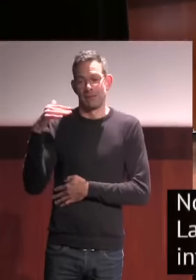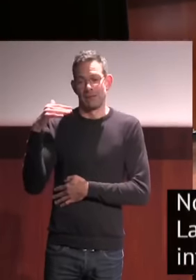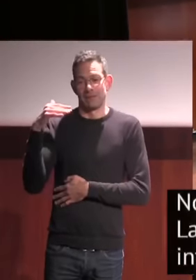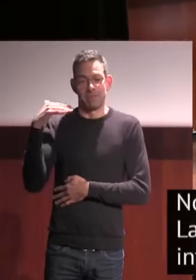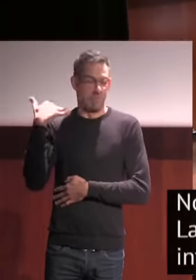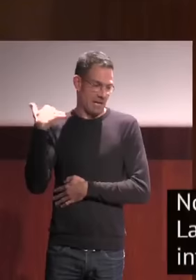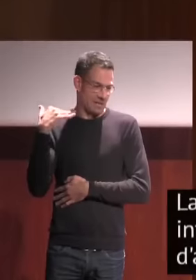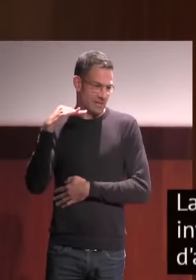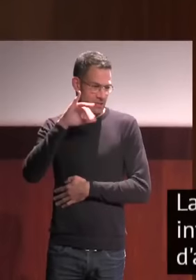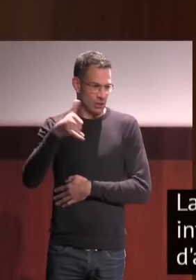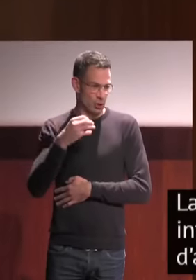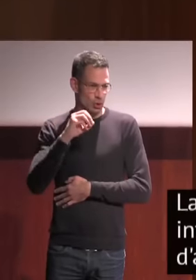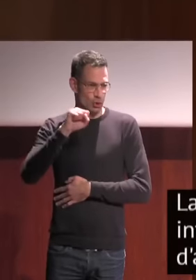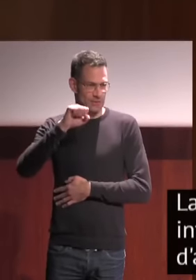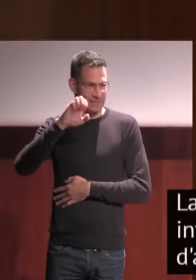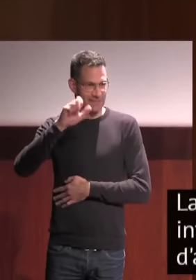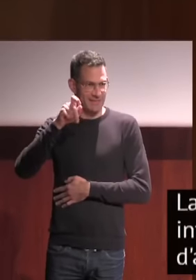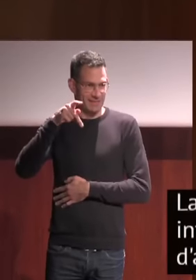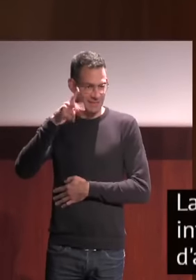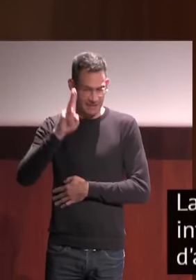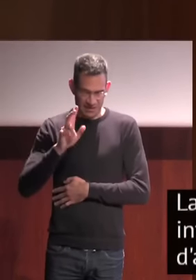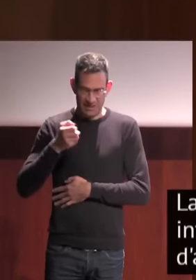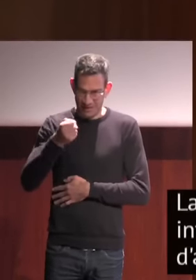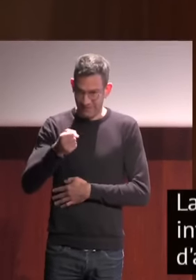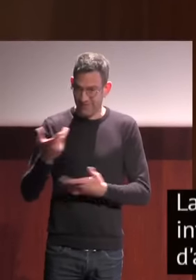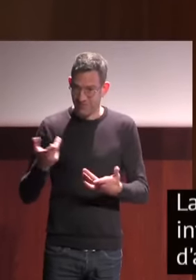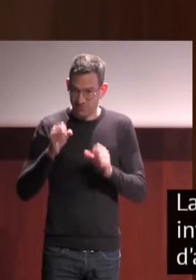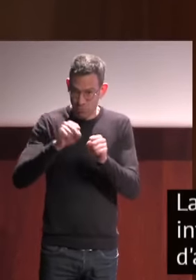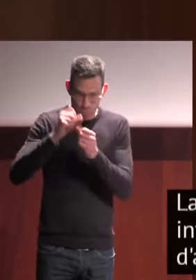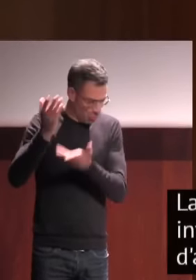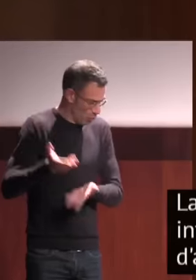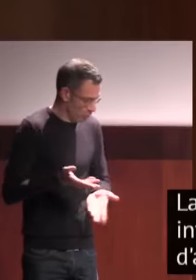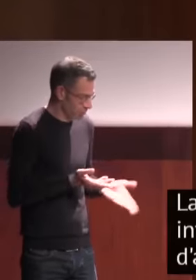Mélanie Joseph, qui peut s'installer.